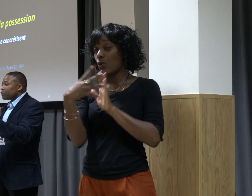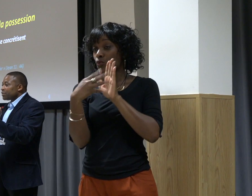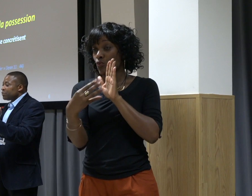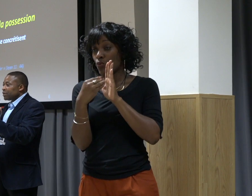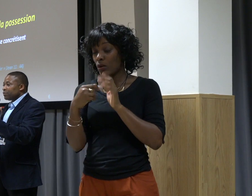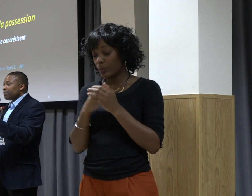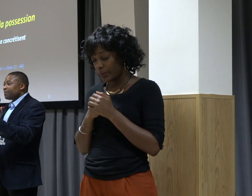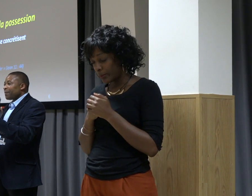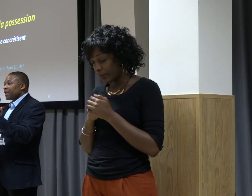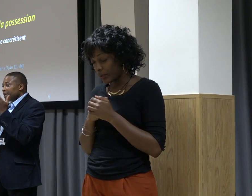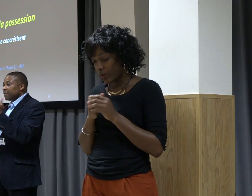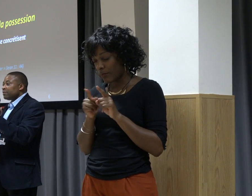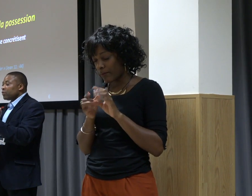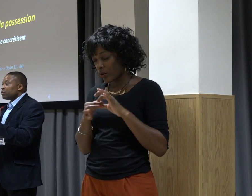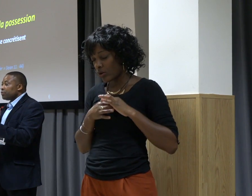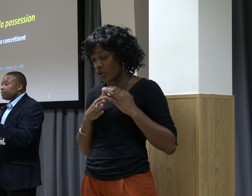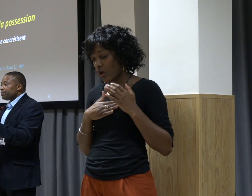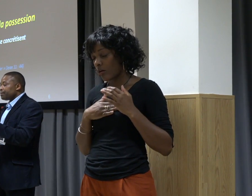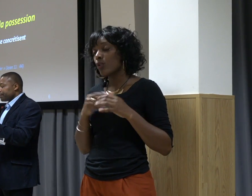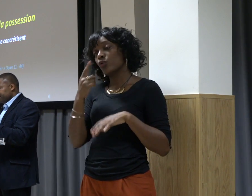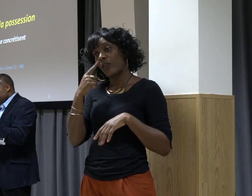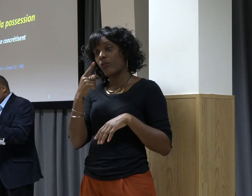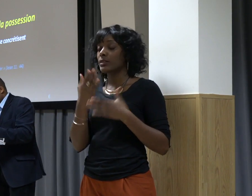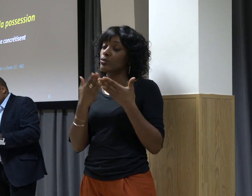selon votre situation et attendez-vous à Dieu.